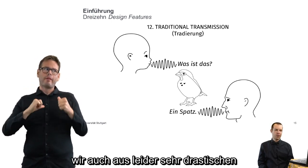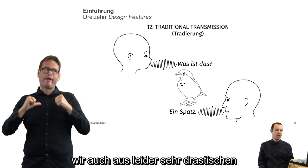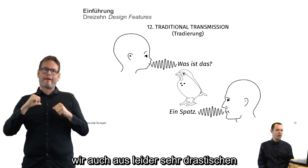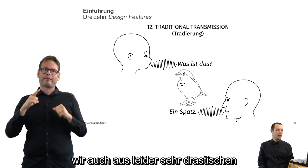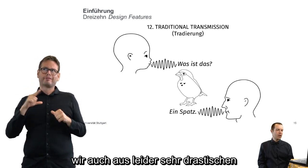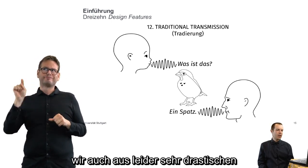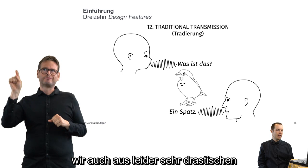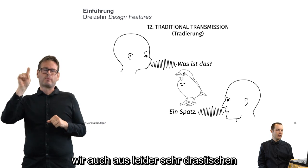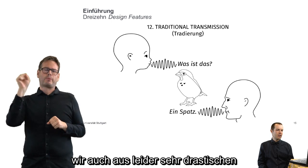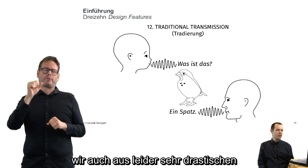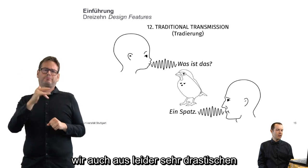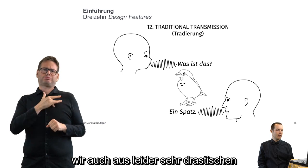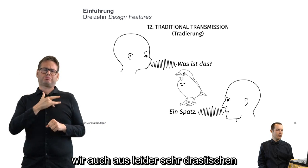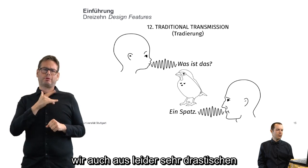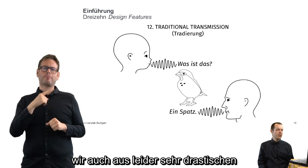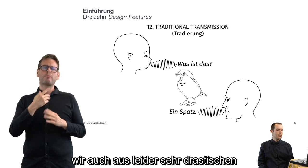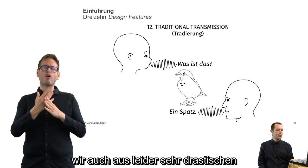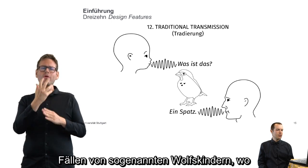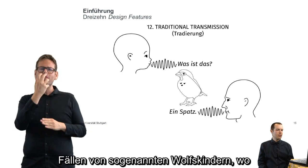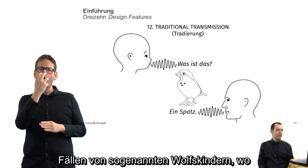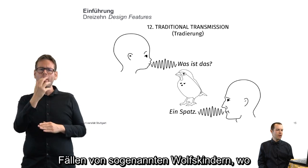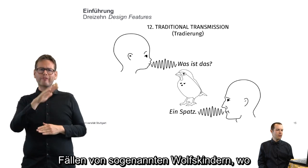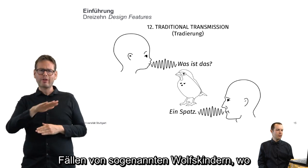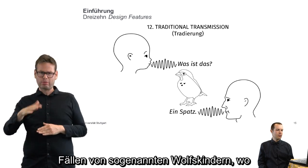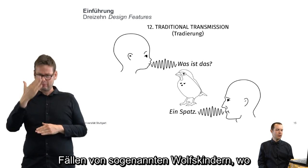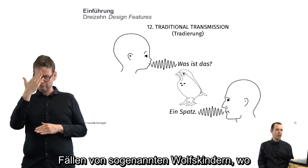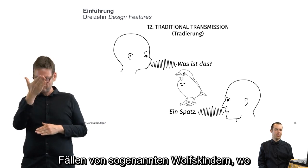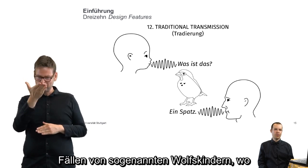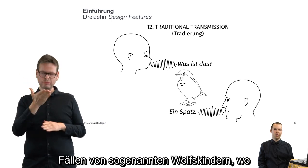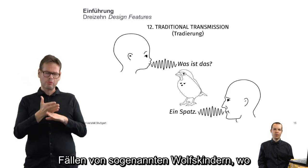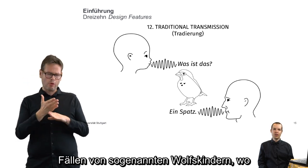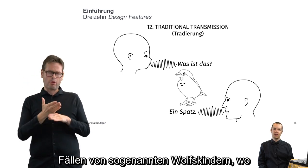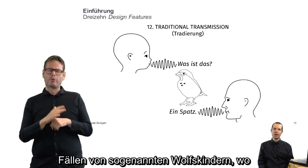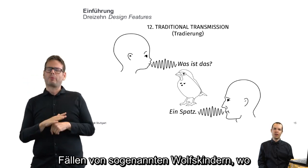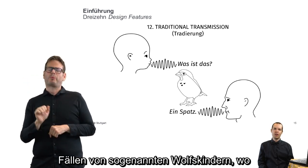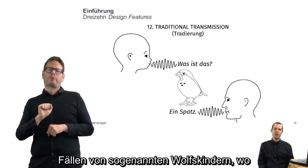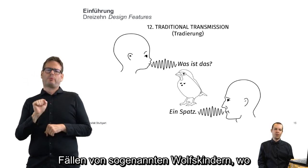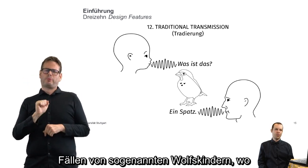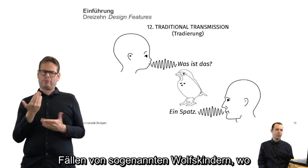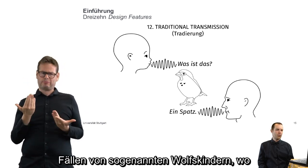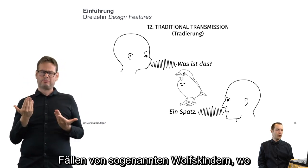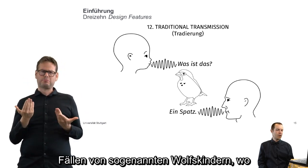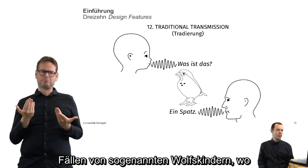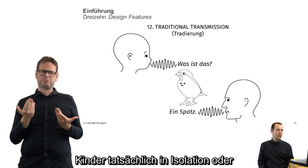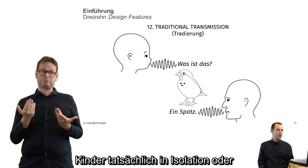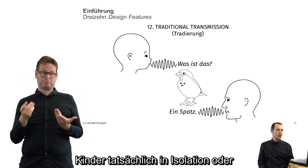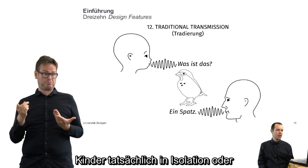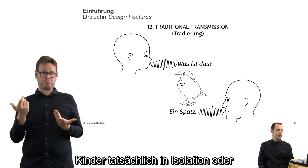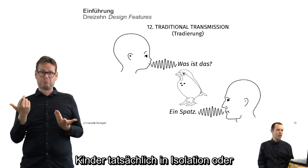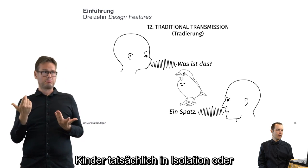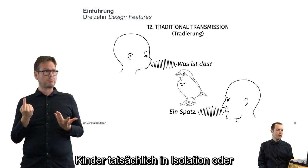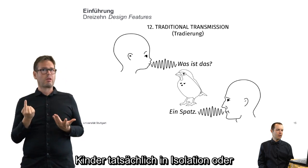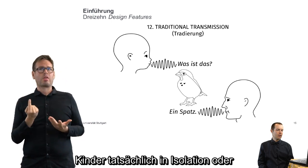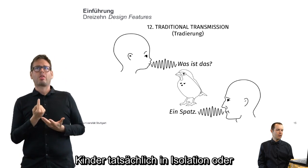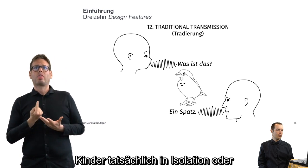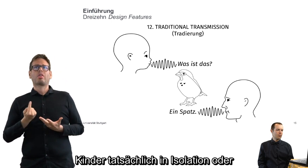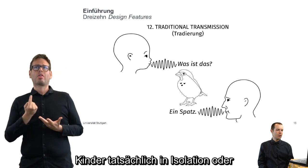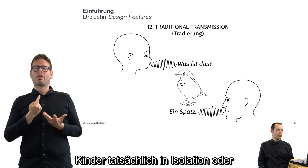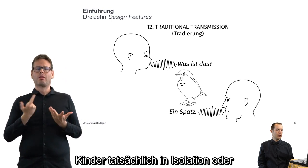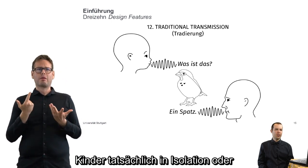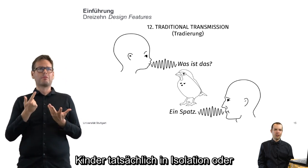aus leider sehr drastischen Fällen von sogenannten Wolfskindern, wo Kinder